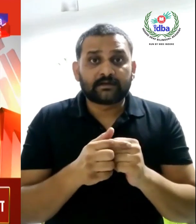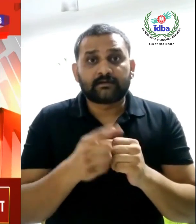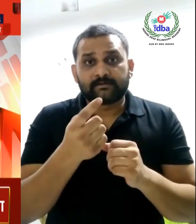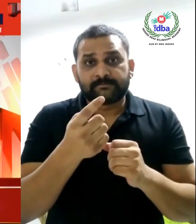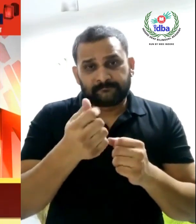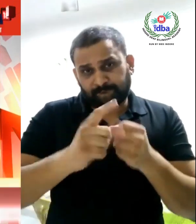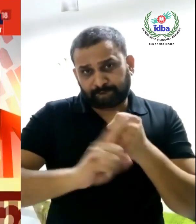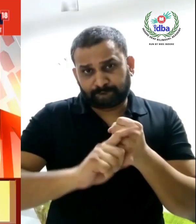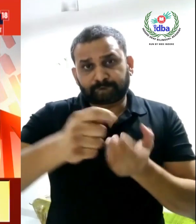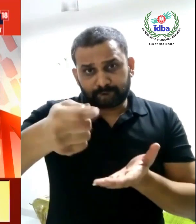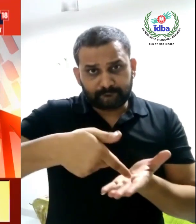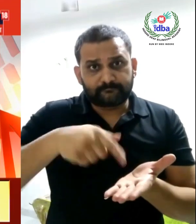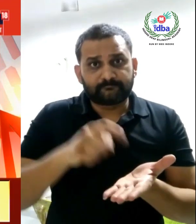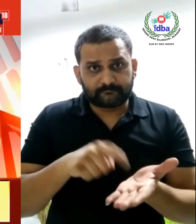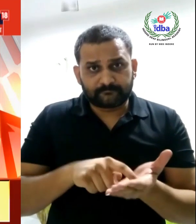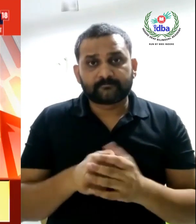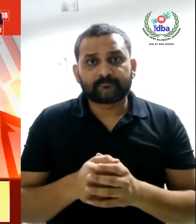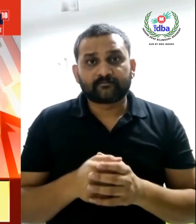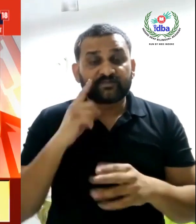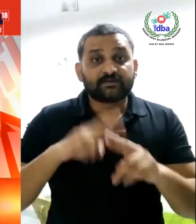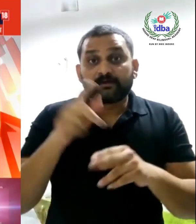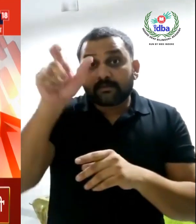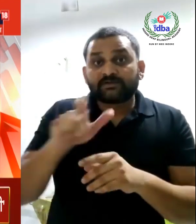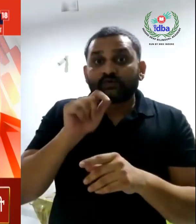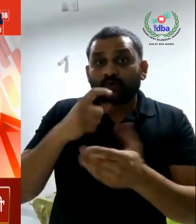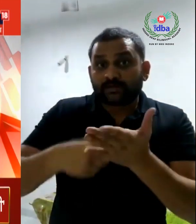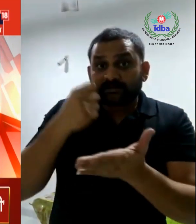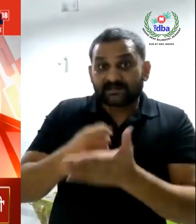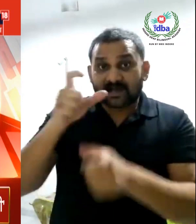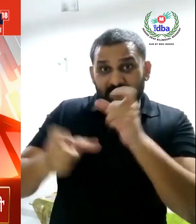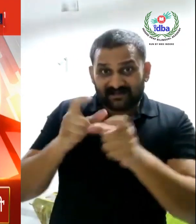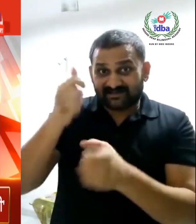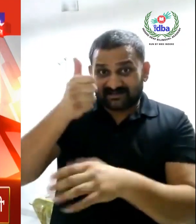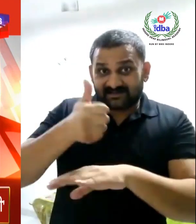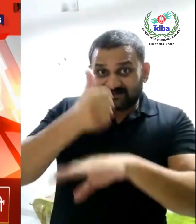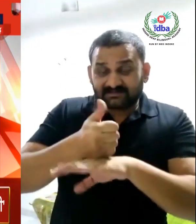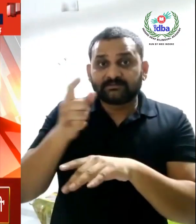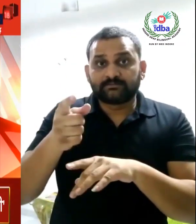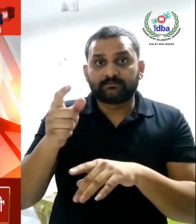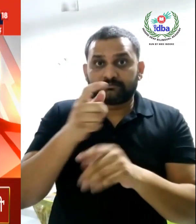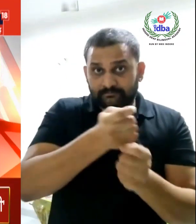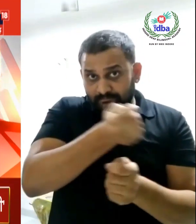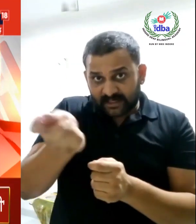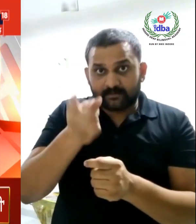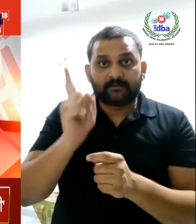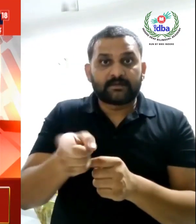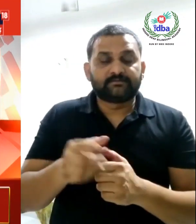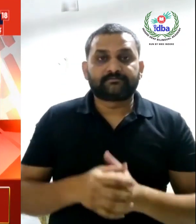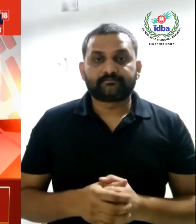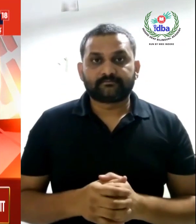हर्जाने के रूप में जिसका पंजीयन होगा उसको देना पड़ेगा।